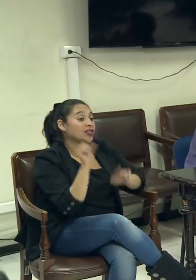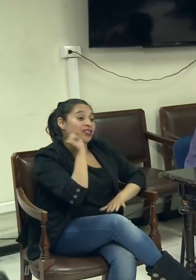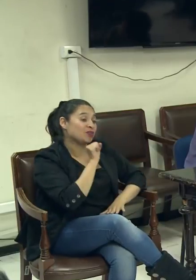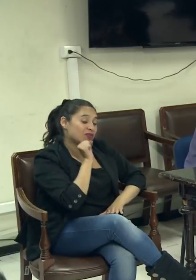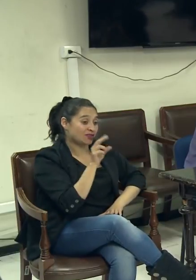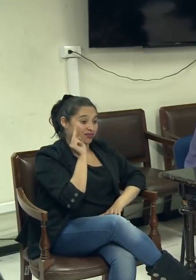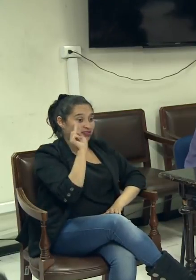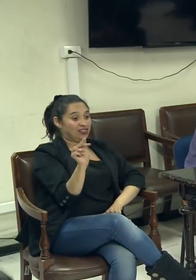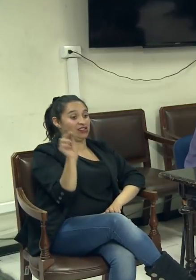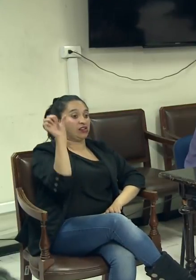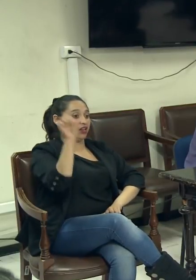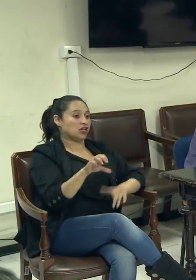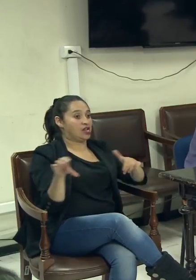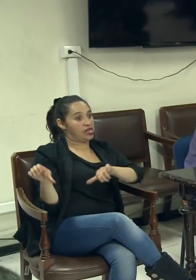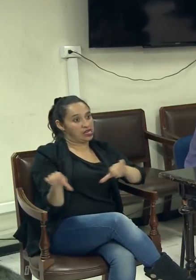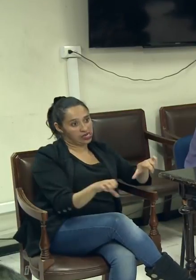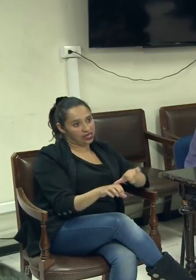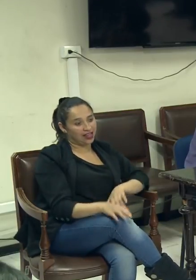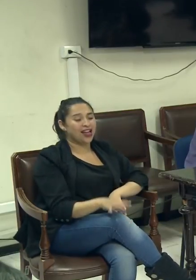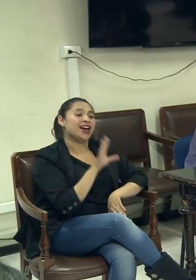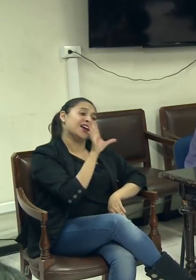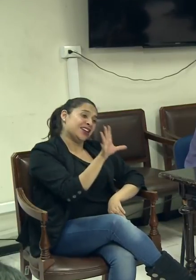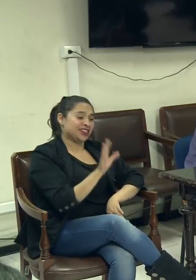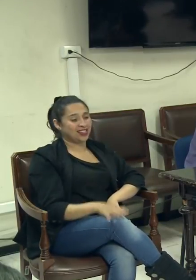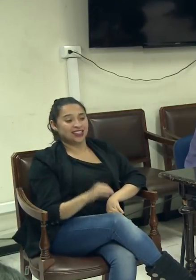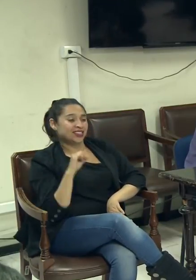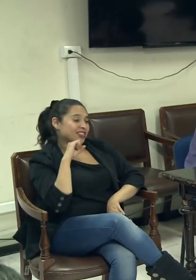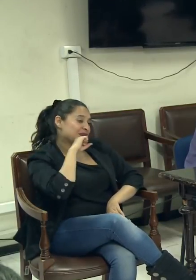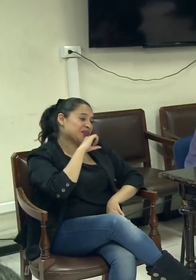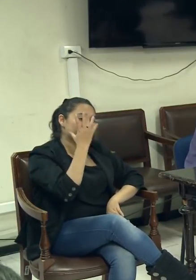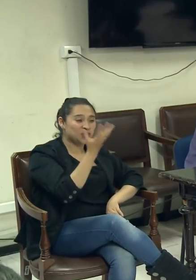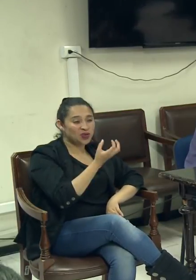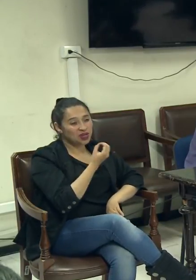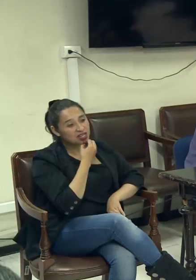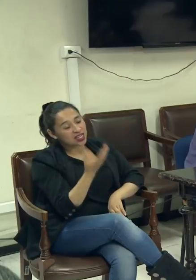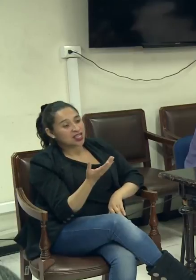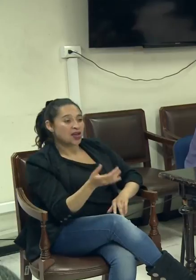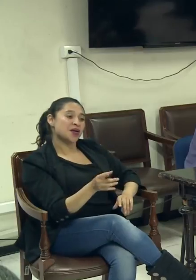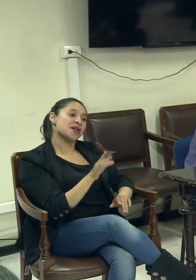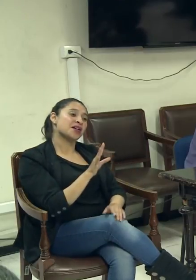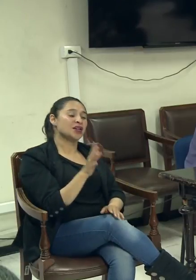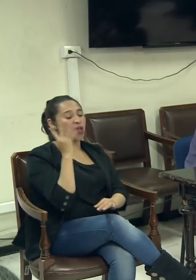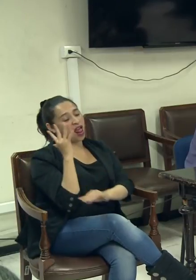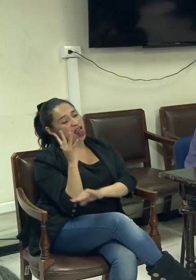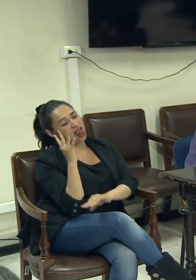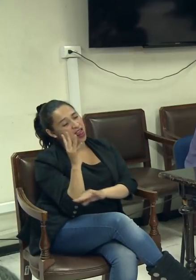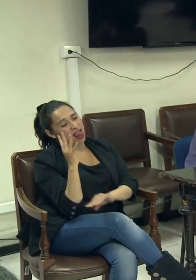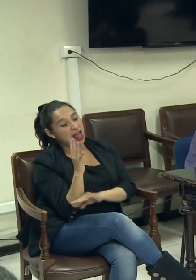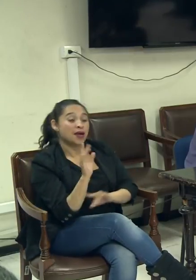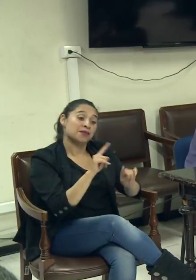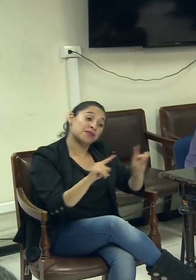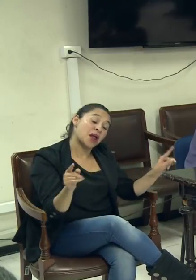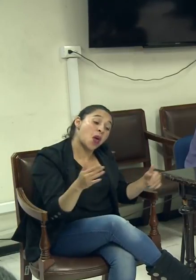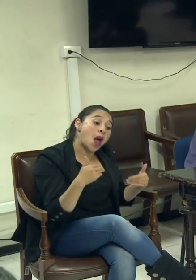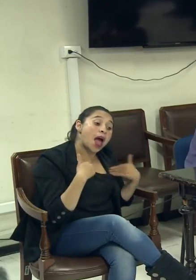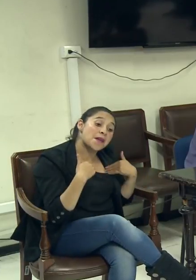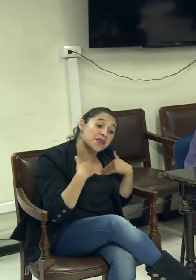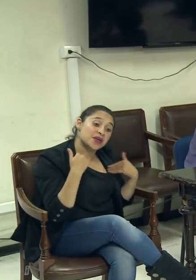¡Ay, sí, qué simpática eres cuando tomas las palabras en público, pero fíjate que a mí no me levantas la